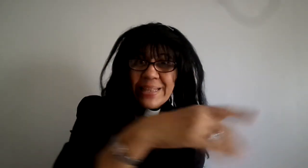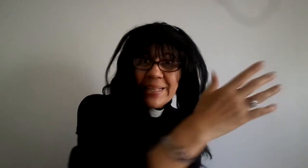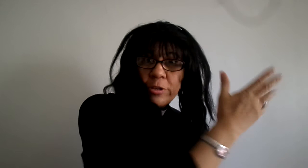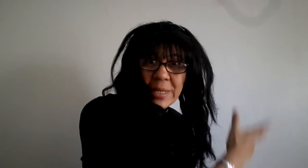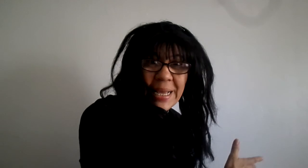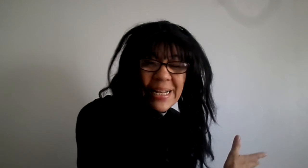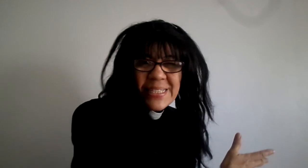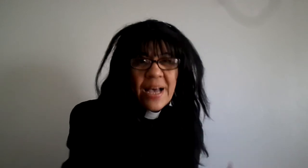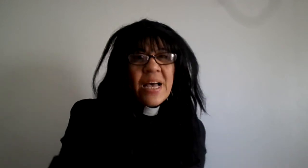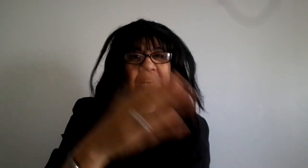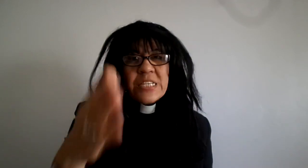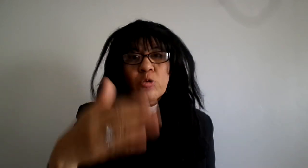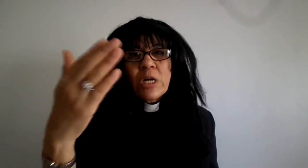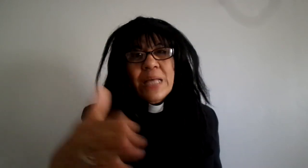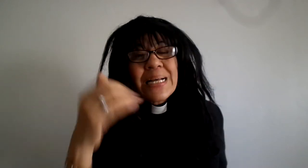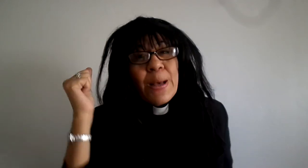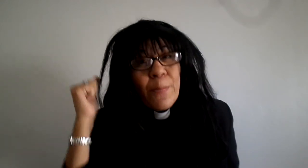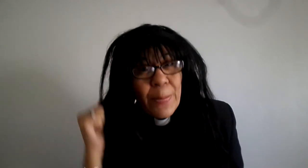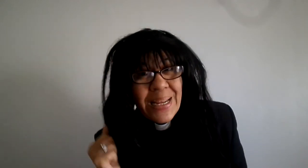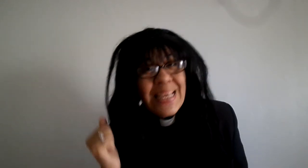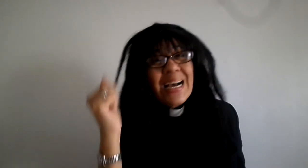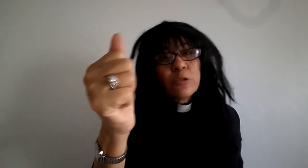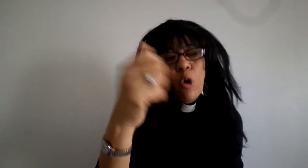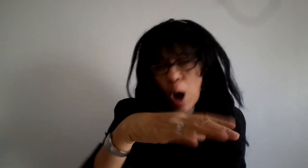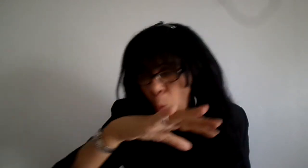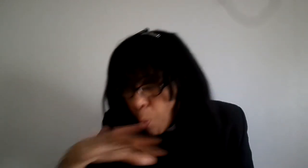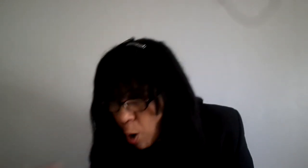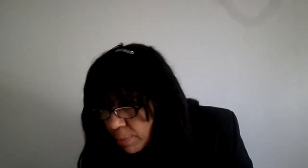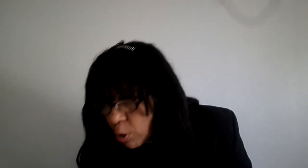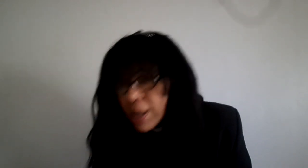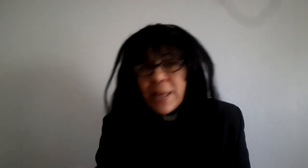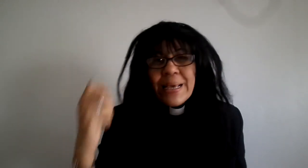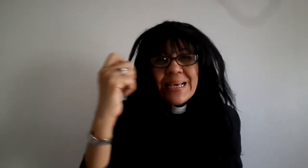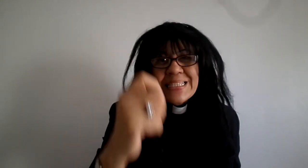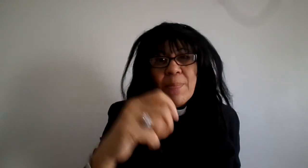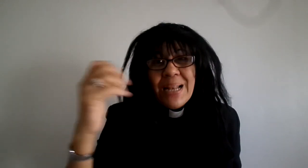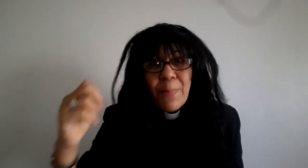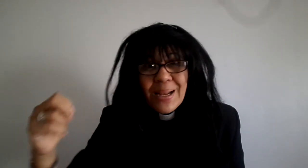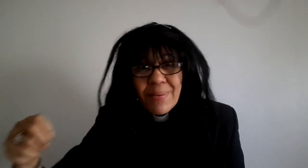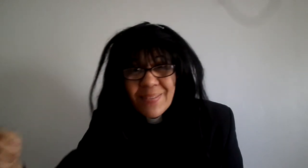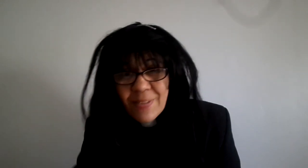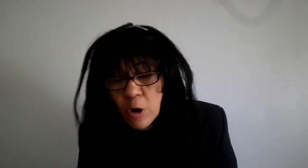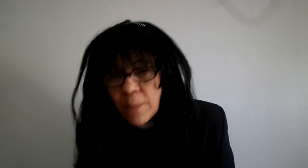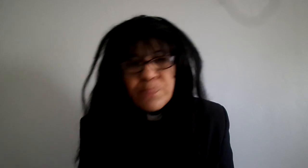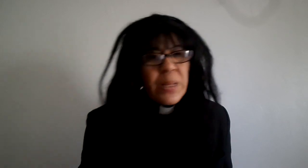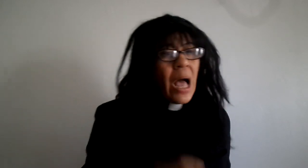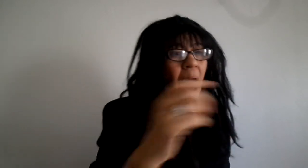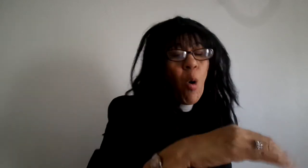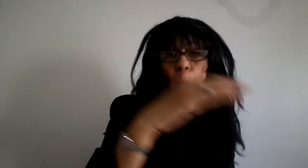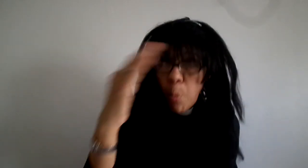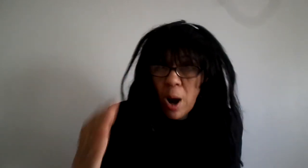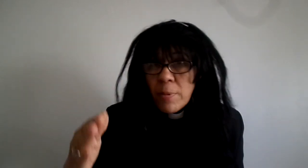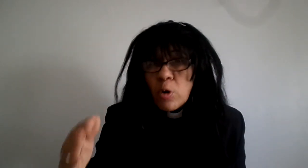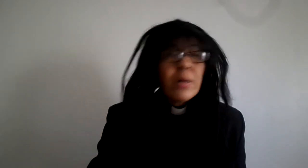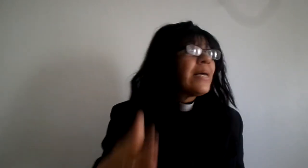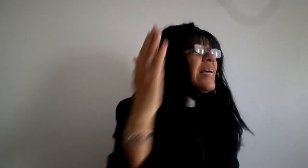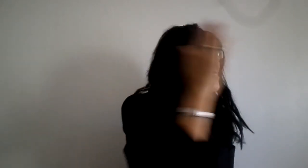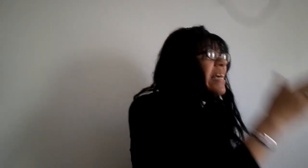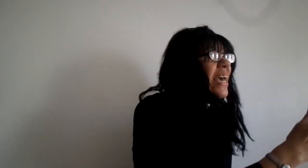estén dentro de la iglesia? Si tú le estás predicando a un pueblo que sabe la palabra de Dios, a un pueblo que